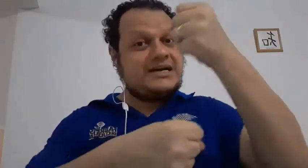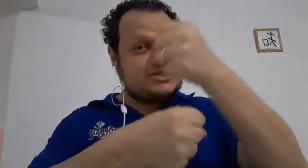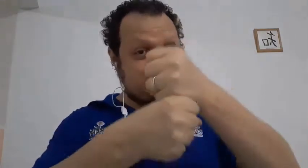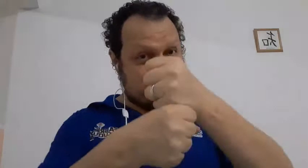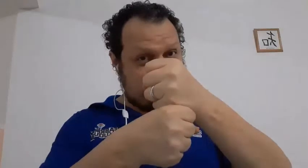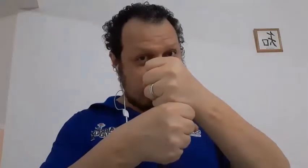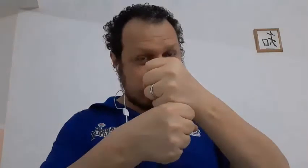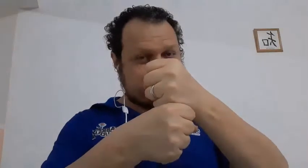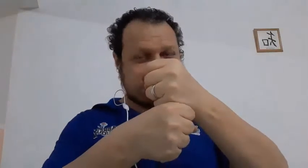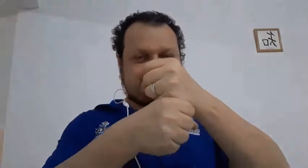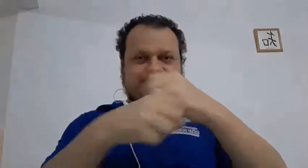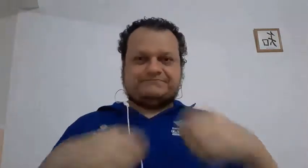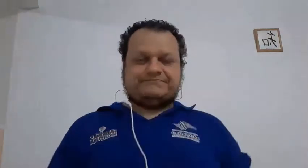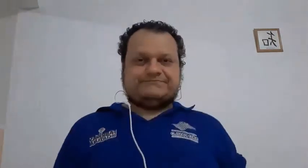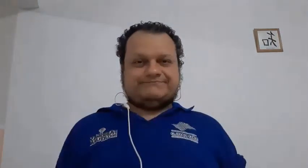G.